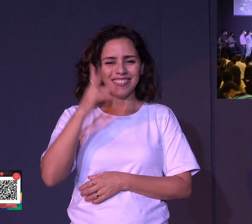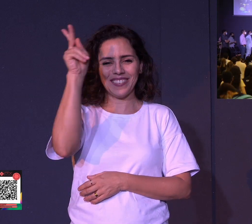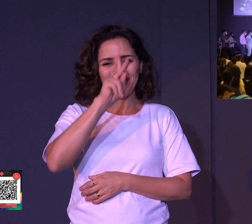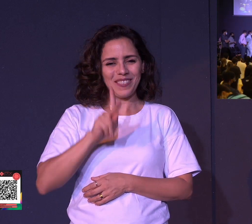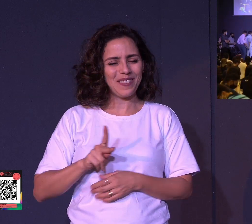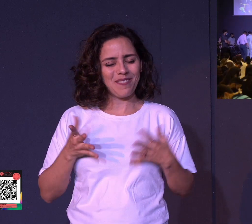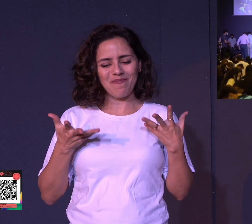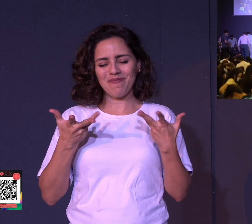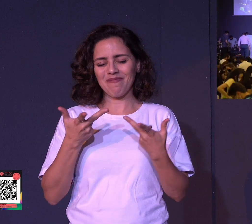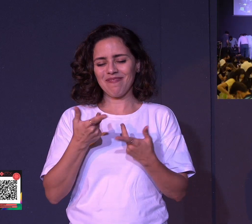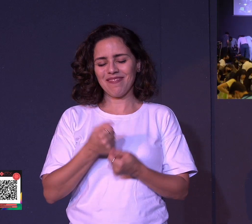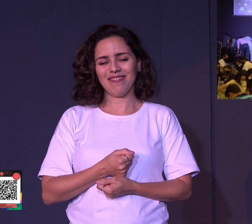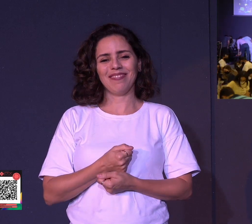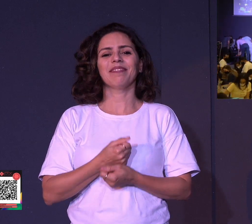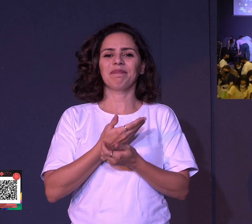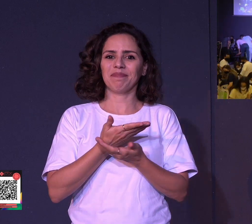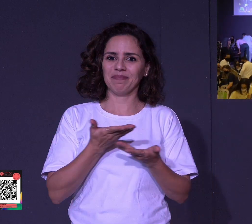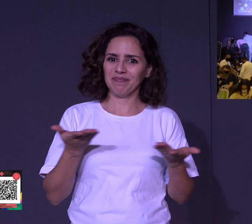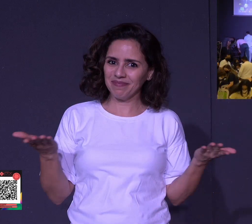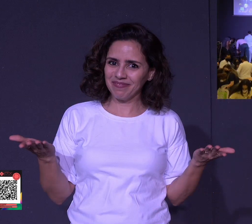pode se sentar.